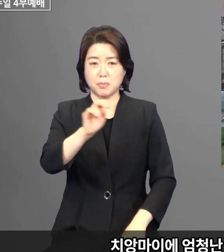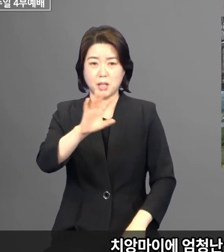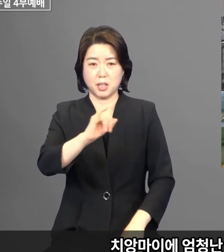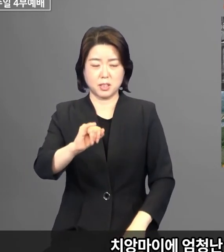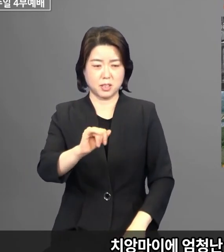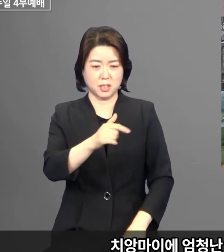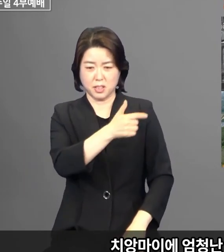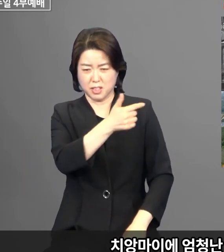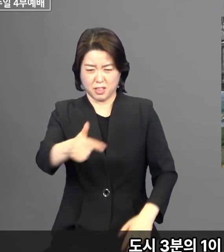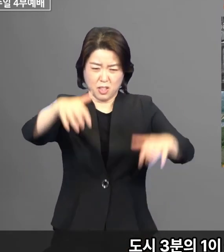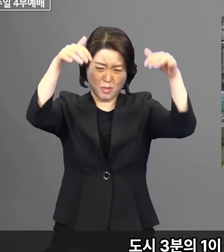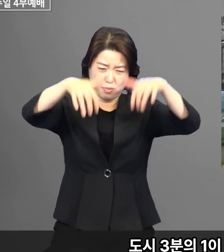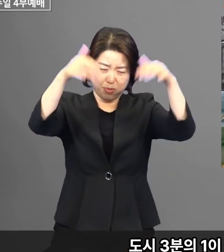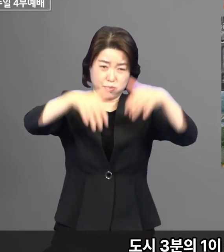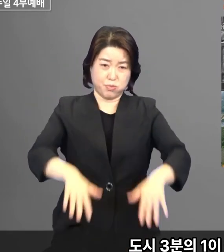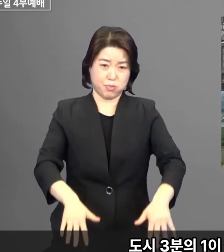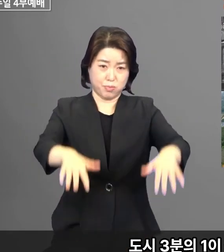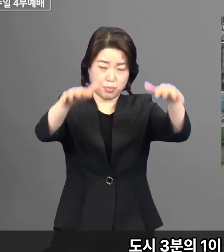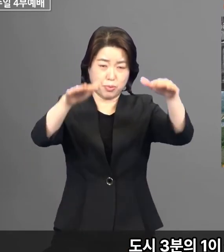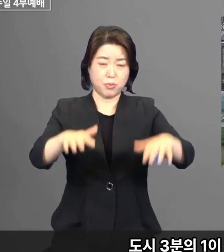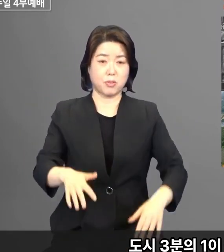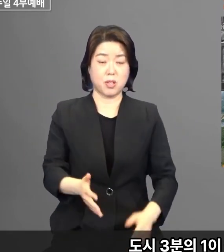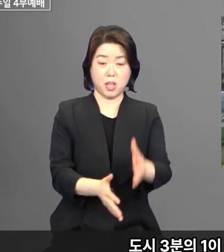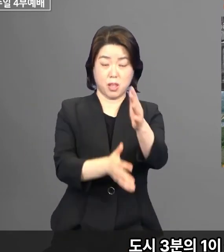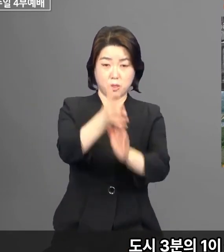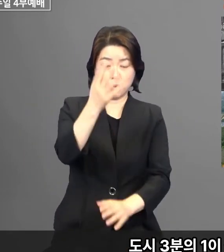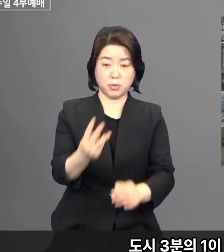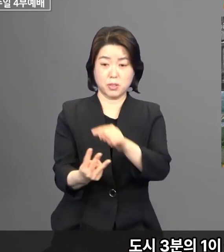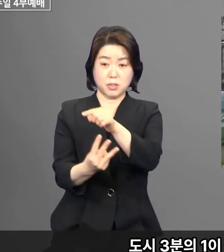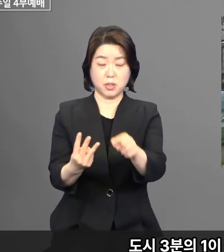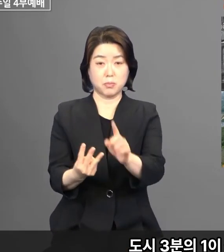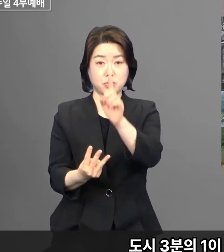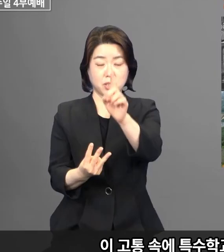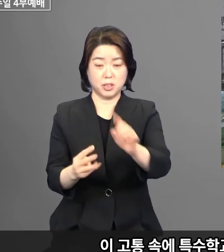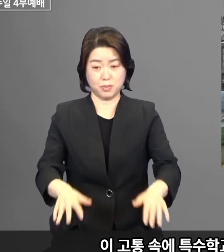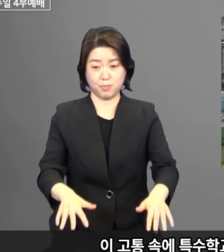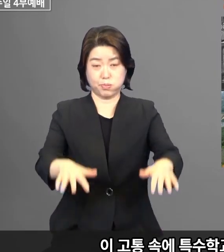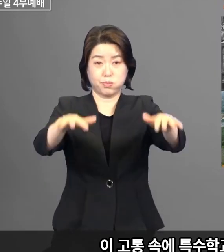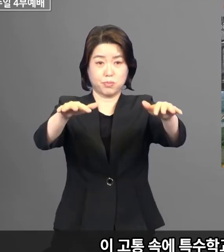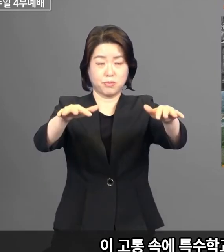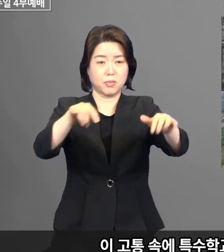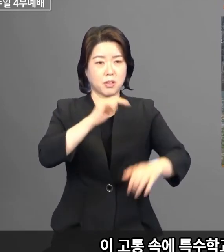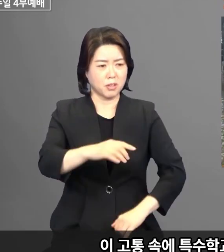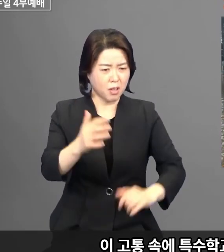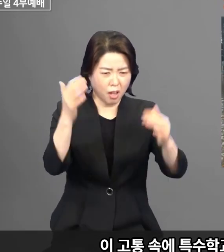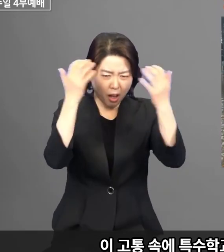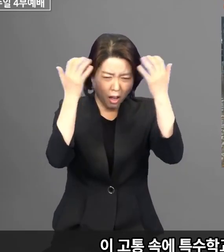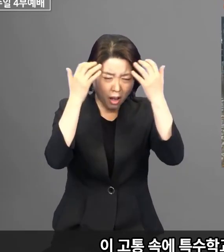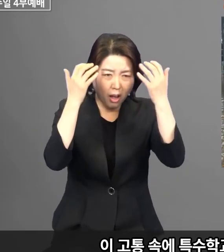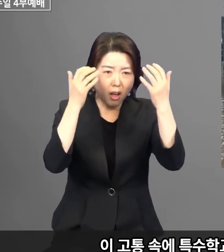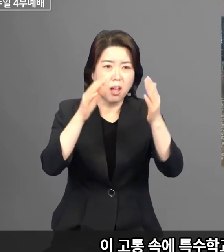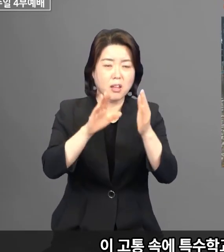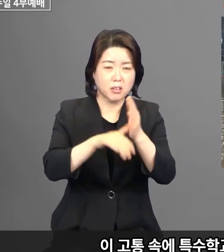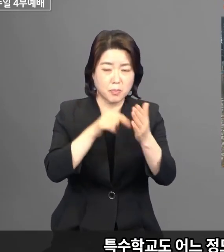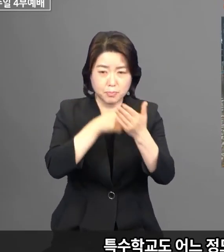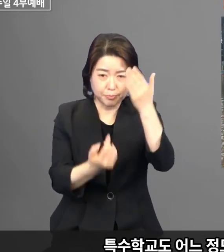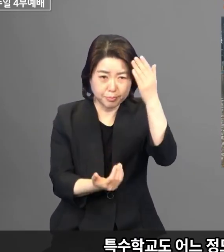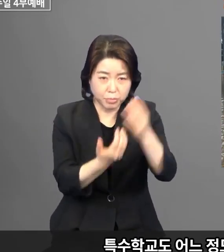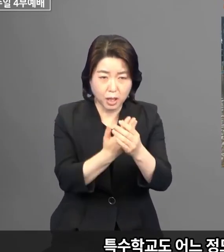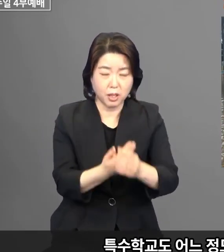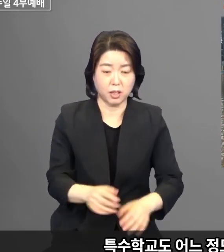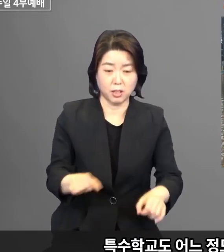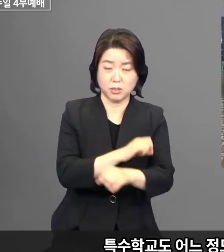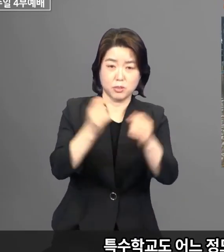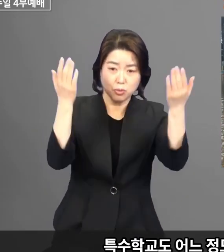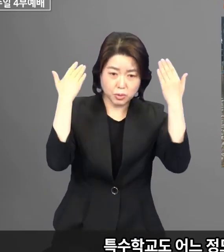일어났고 도시 3분의 1이 물에 잠겼습니다. 이 고통 속에 특수학교도 피해갈 수 없었고,